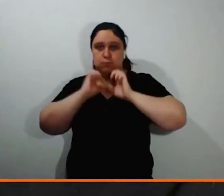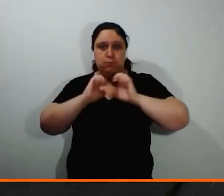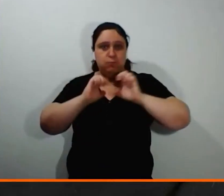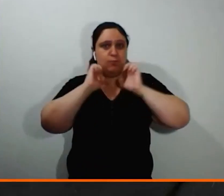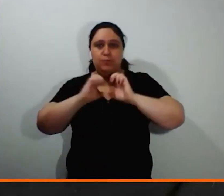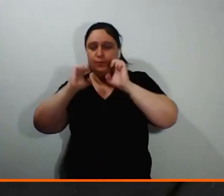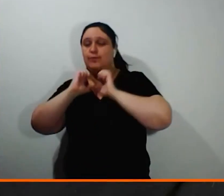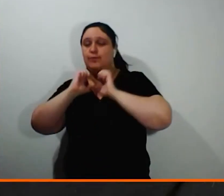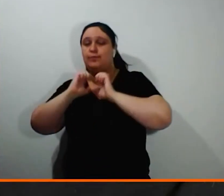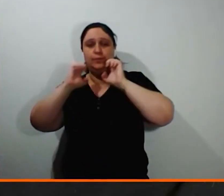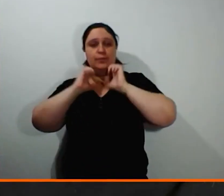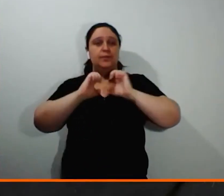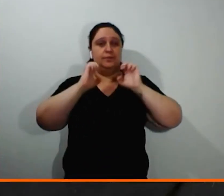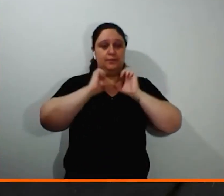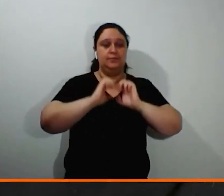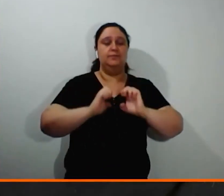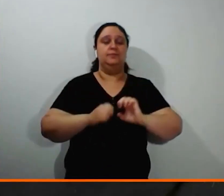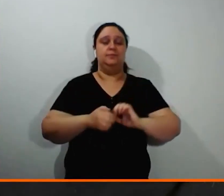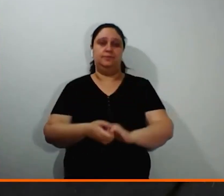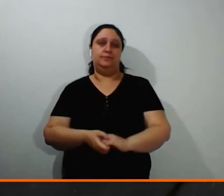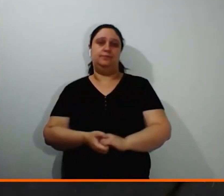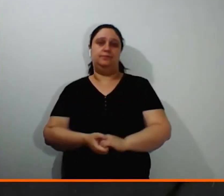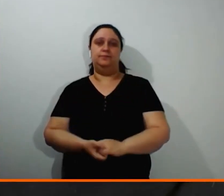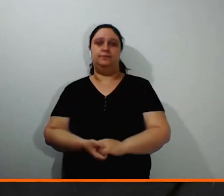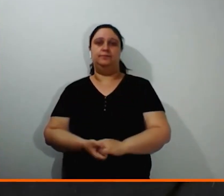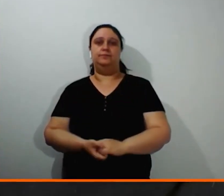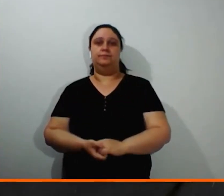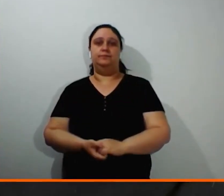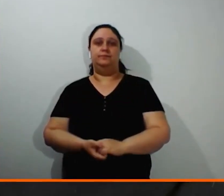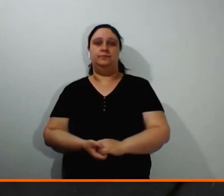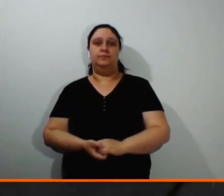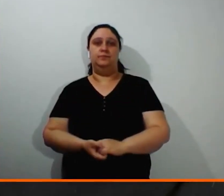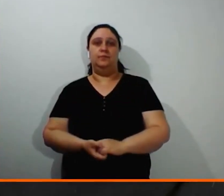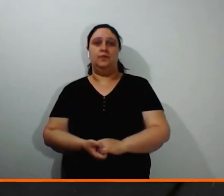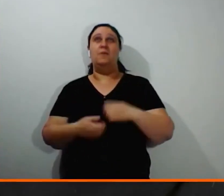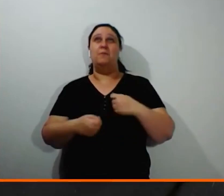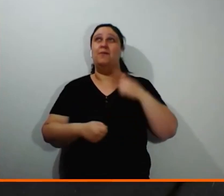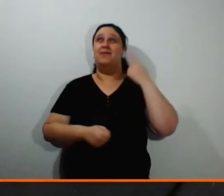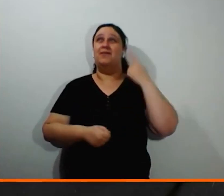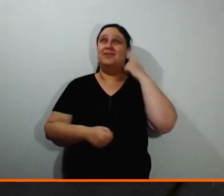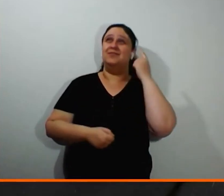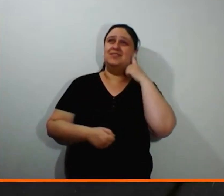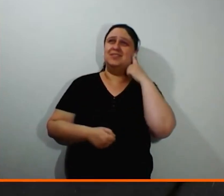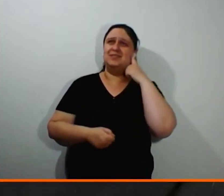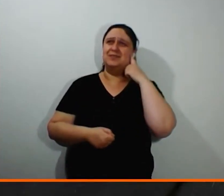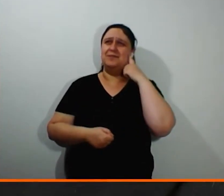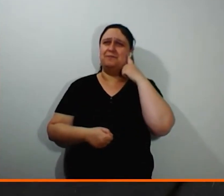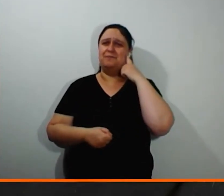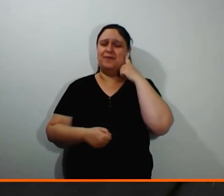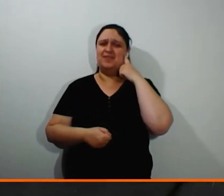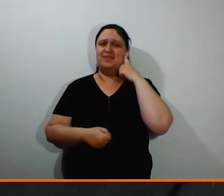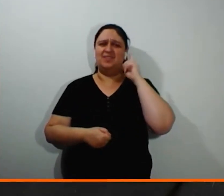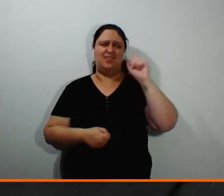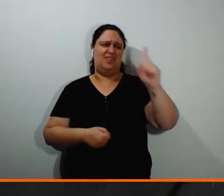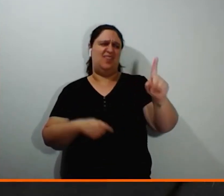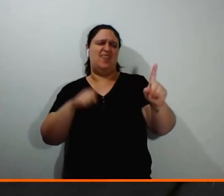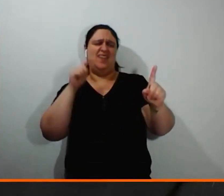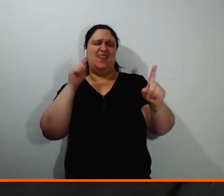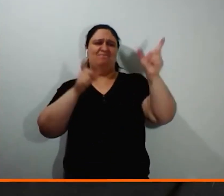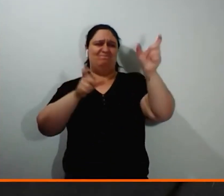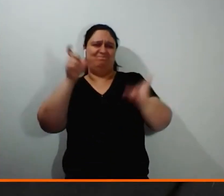criatura. Às vezes a gente escolhe pessoas para pregar o evangelho, mas